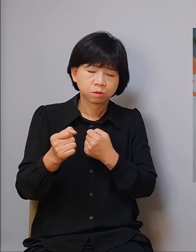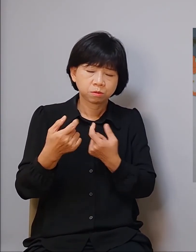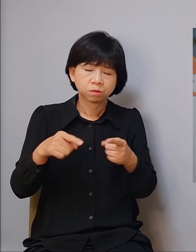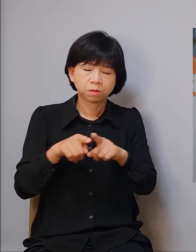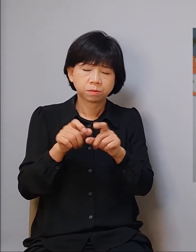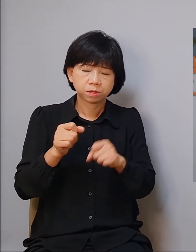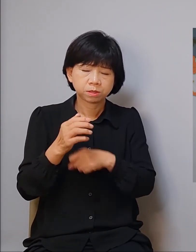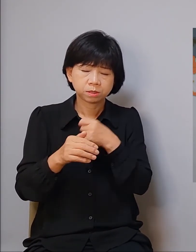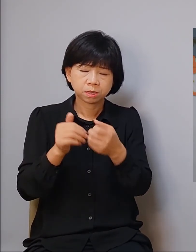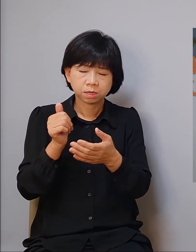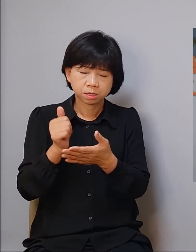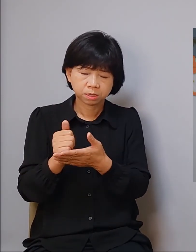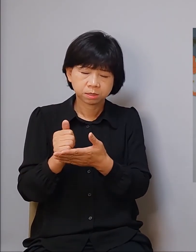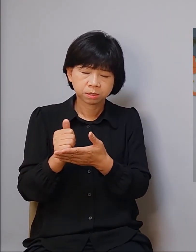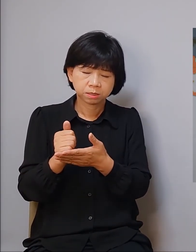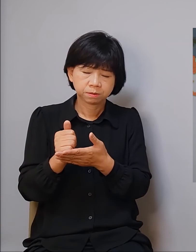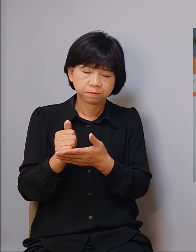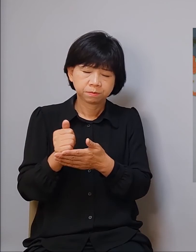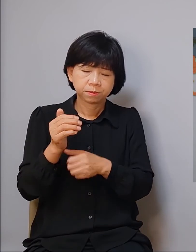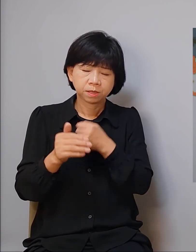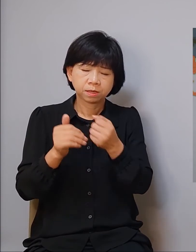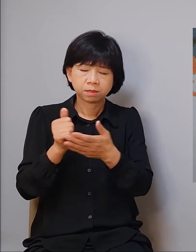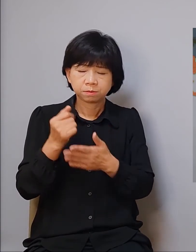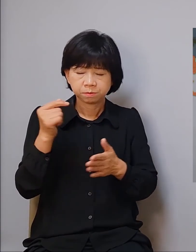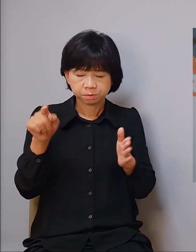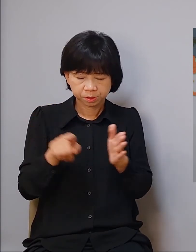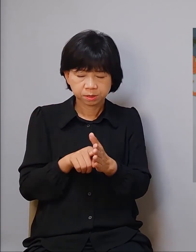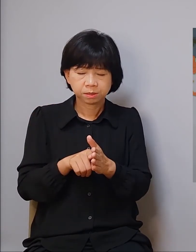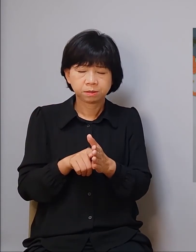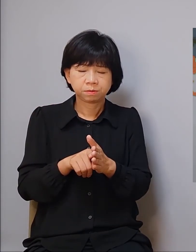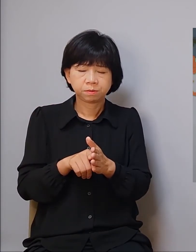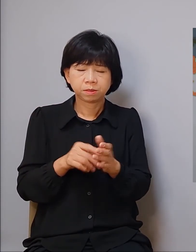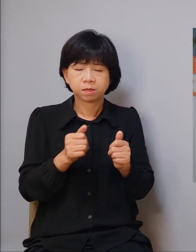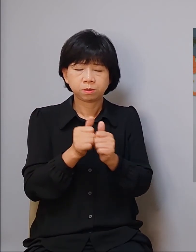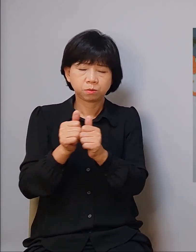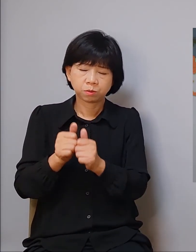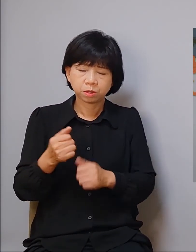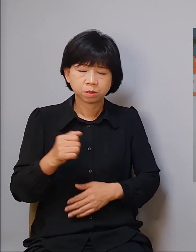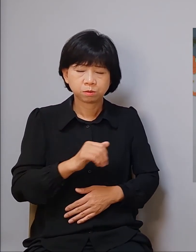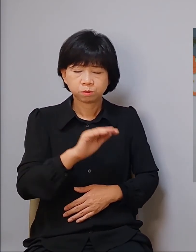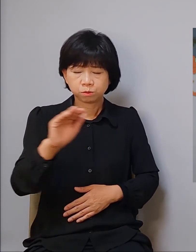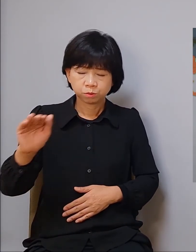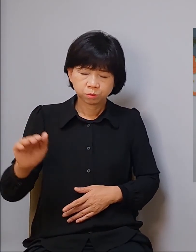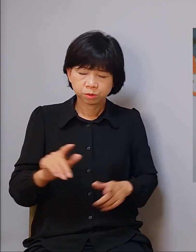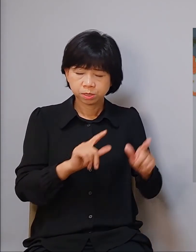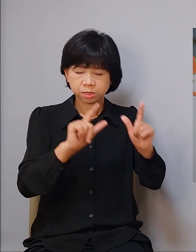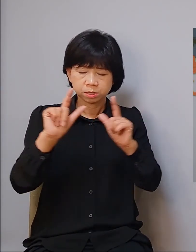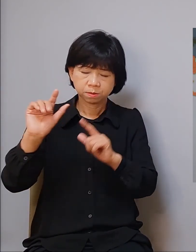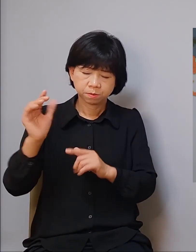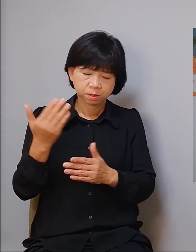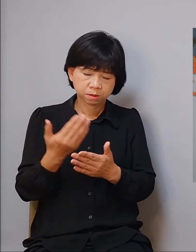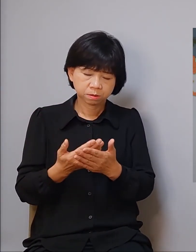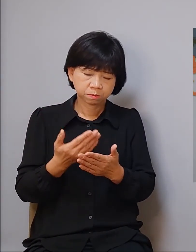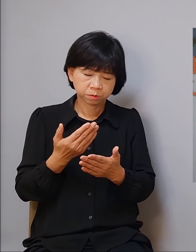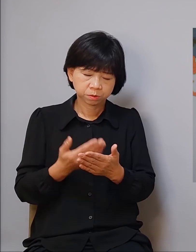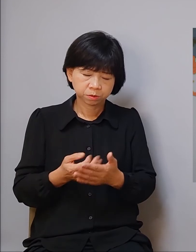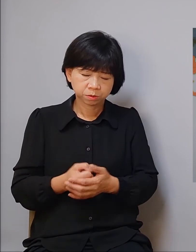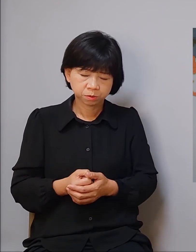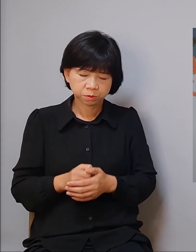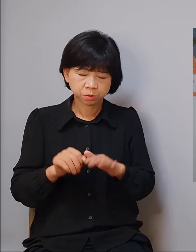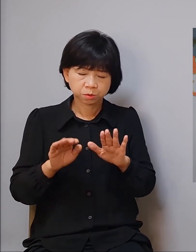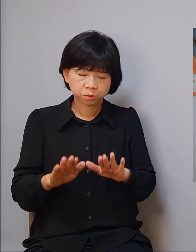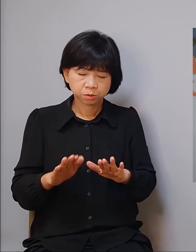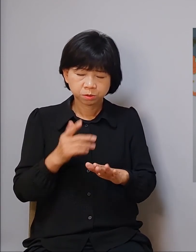우리와 함께 하시는 줄 믿습니다. 하나님과 동행하는 우리의 여정이 되게 하여 주시옵소서.